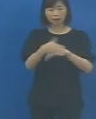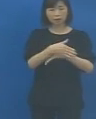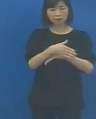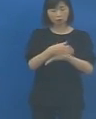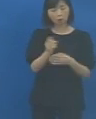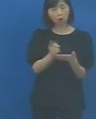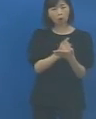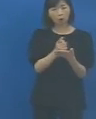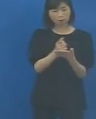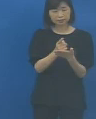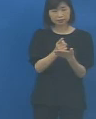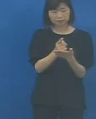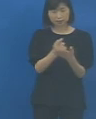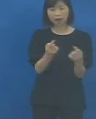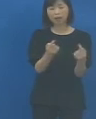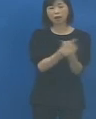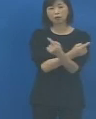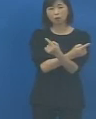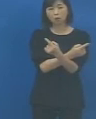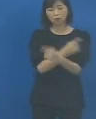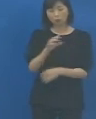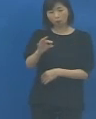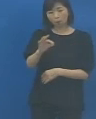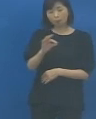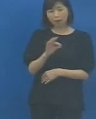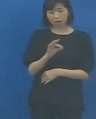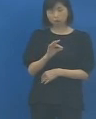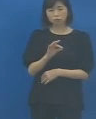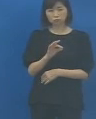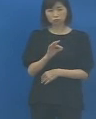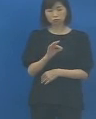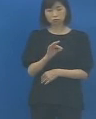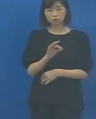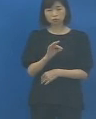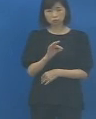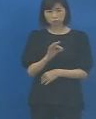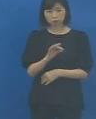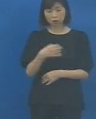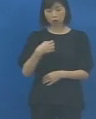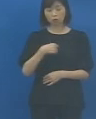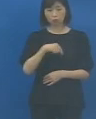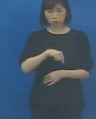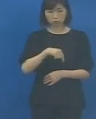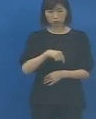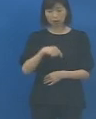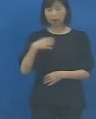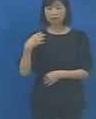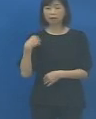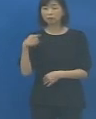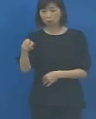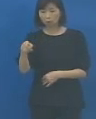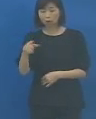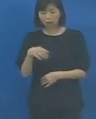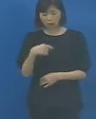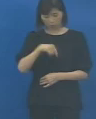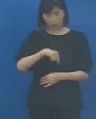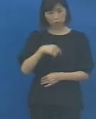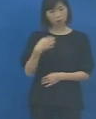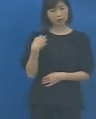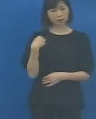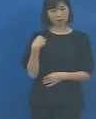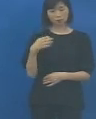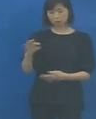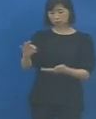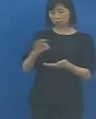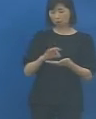針変更のメールが担当の人からうちの担当の方に届いております。です